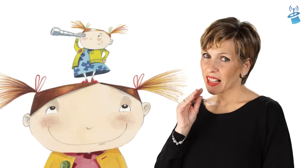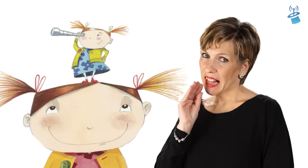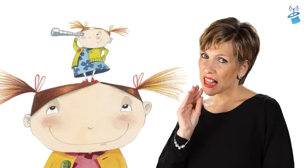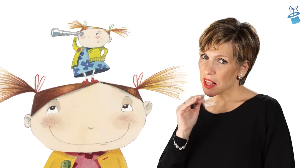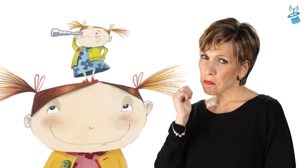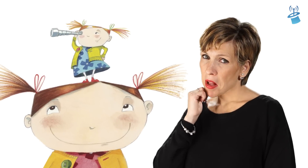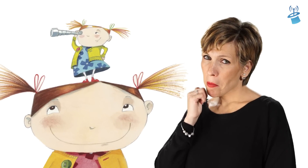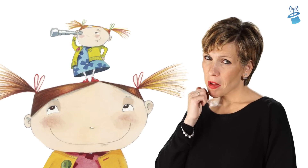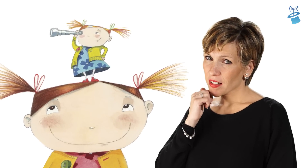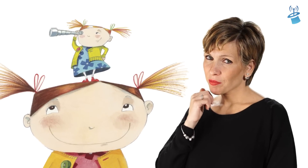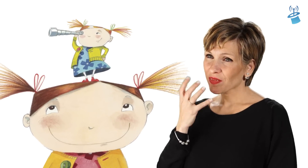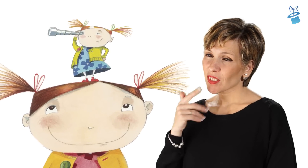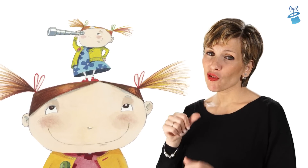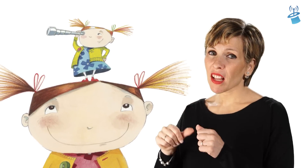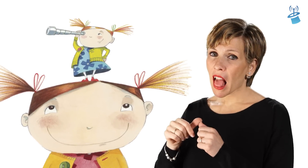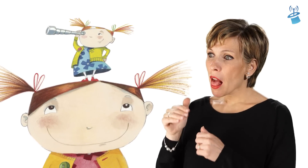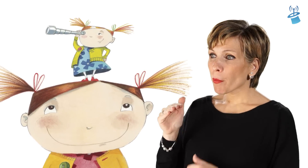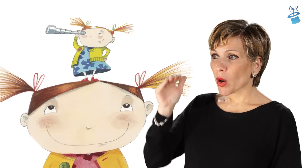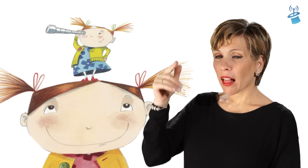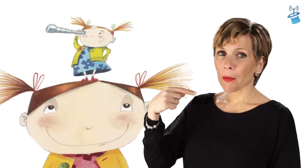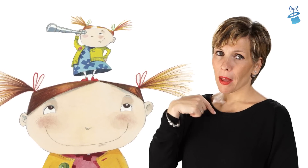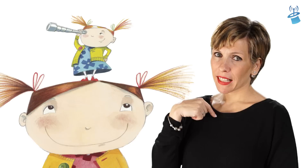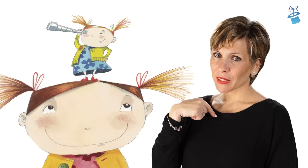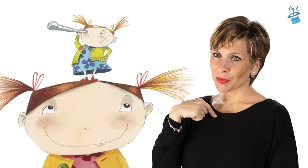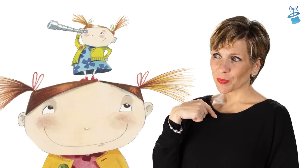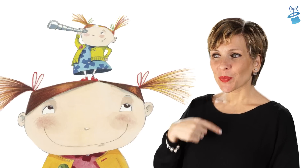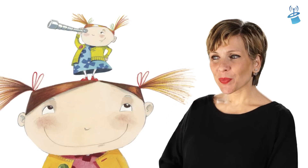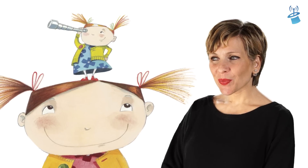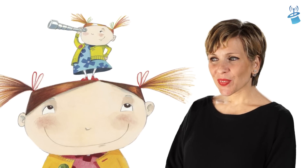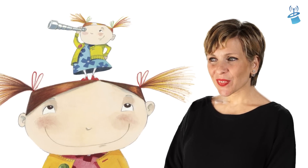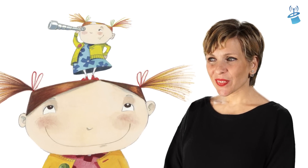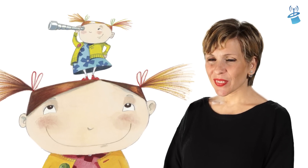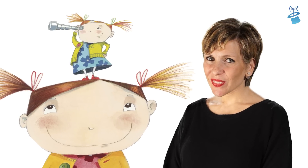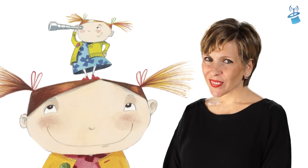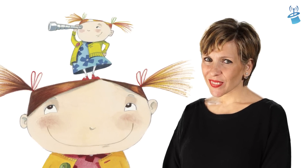Chiederò alla mamma se può farmi una sorella più grande di me.